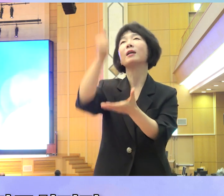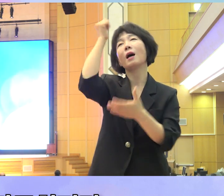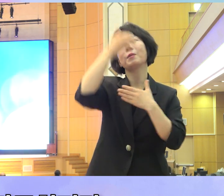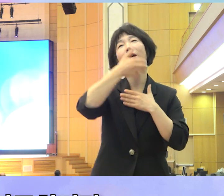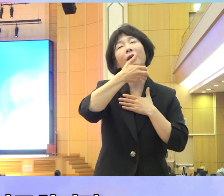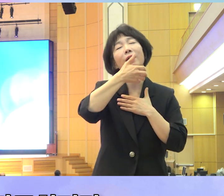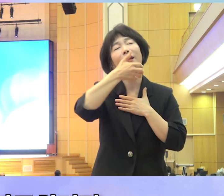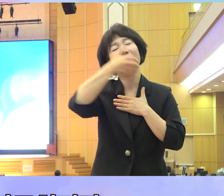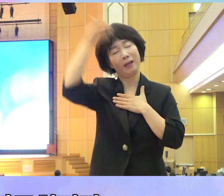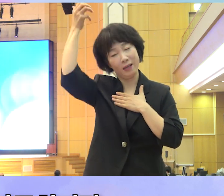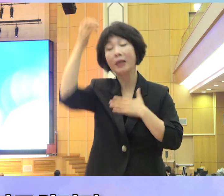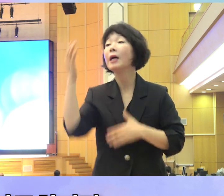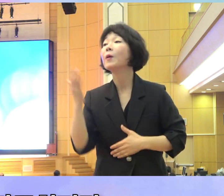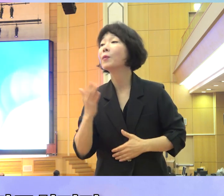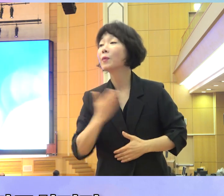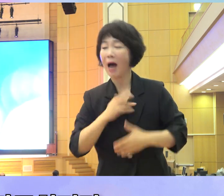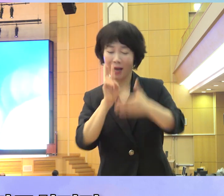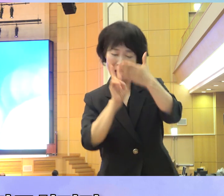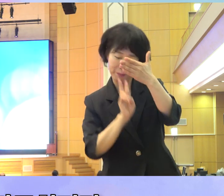꿈이